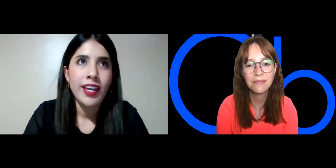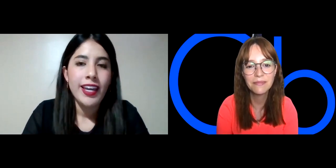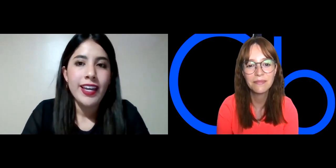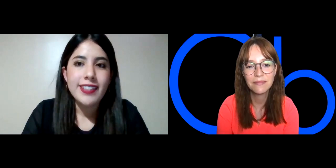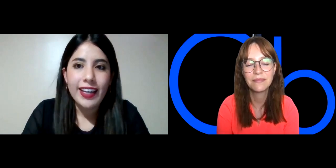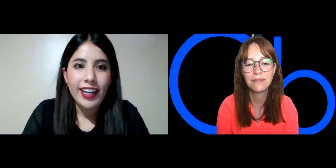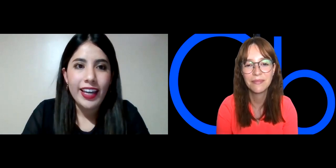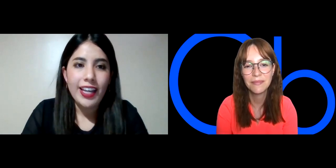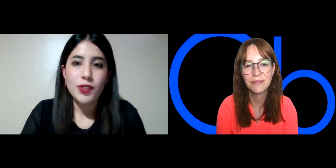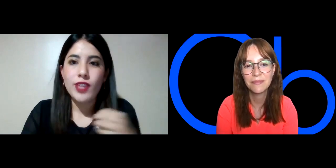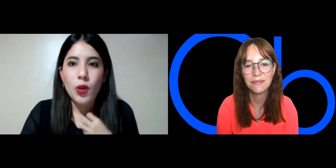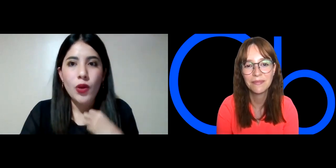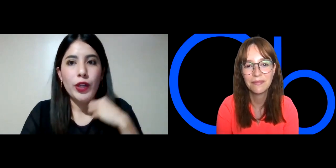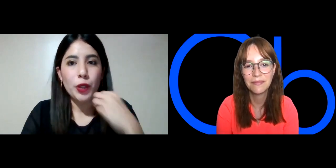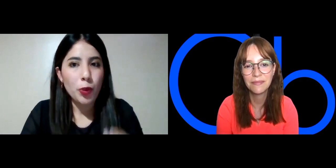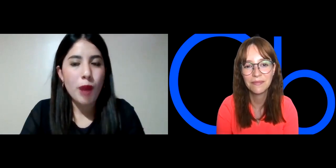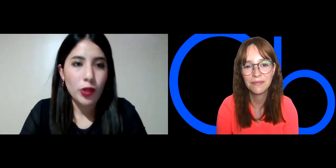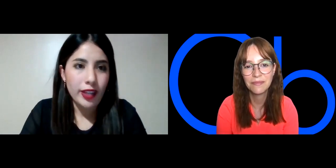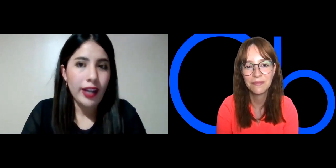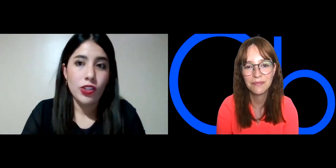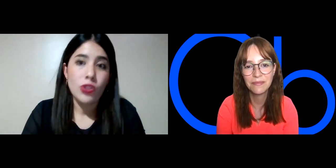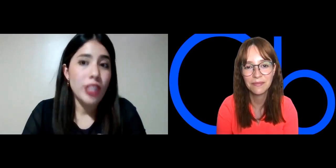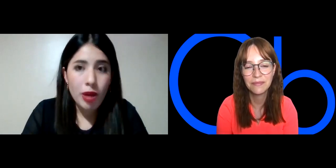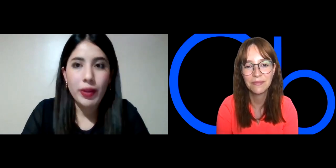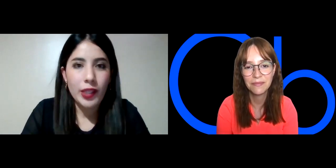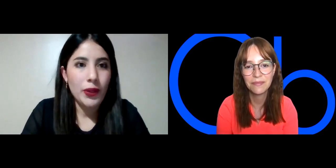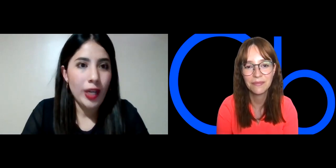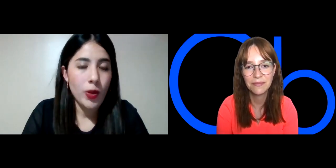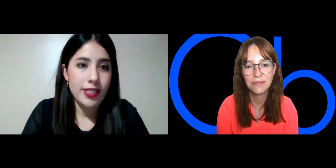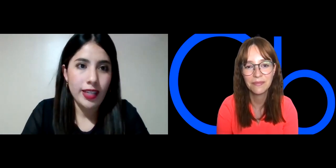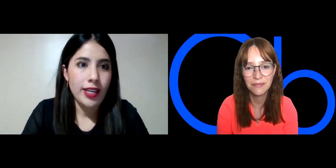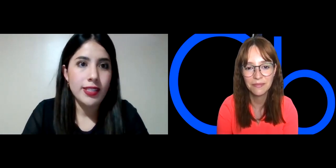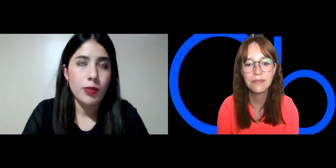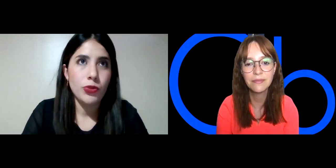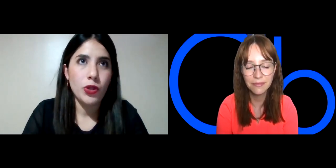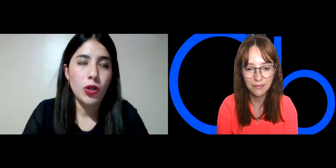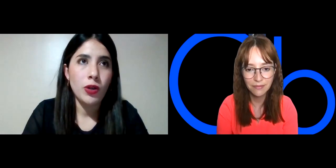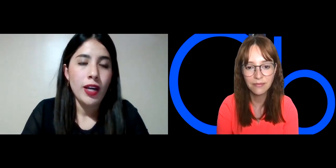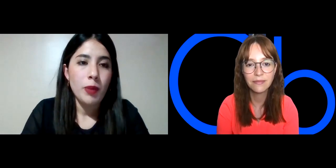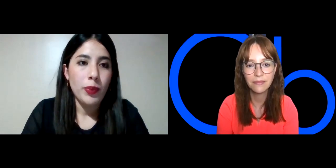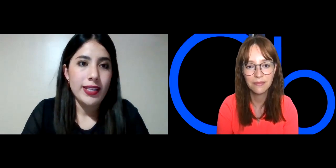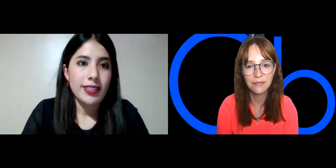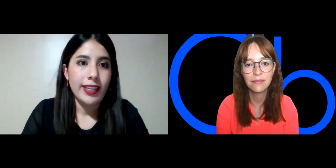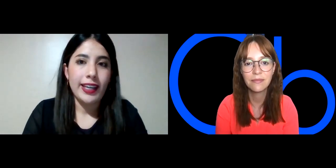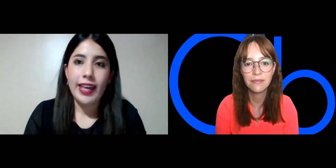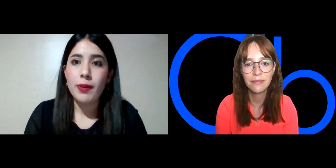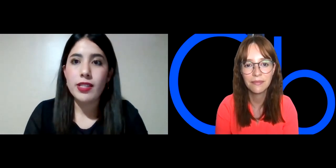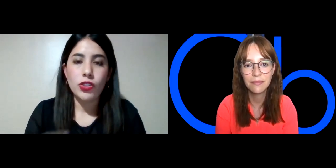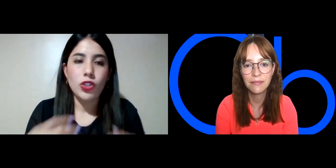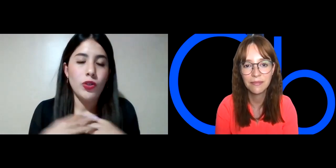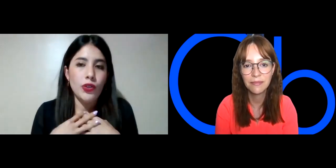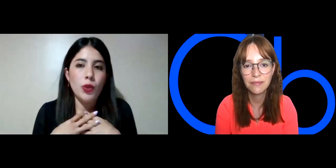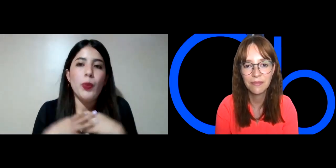porque sé que esto es algo en lo que yo puedo aportar. Yo sigo aprendiendo lengua de señas y busco pues que cada